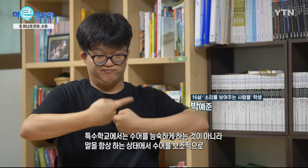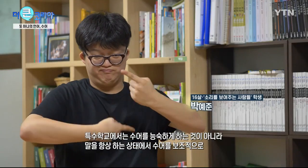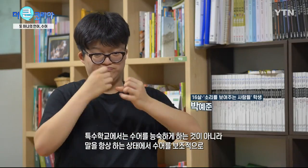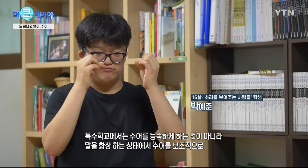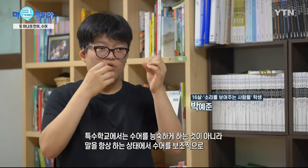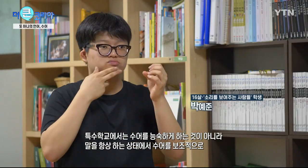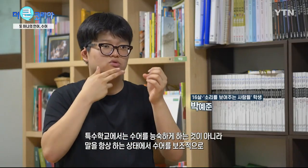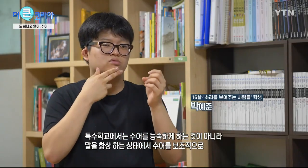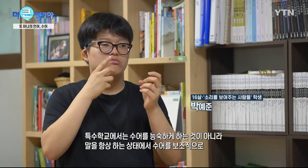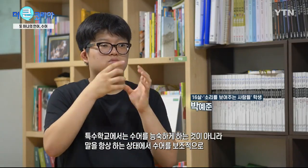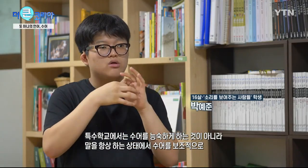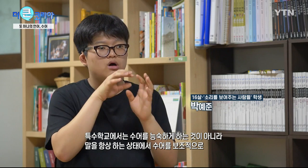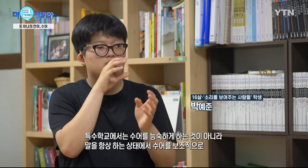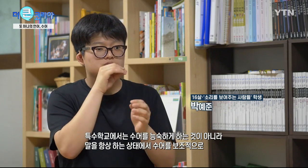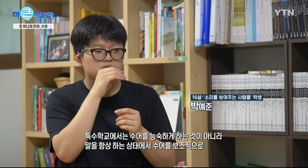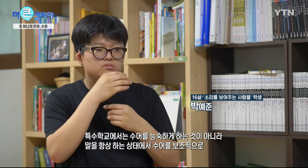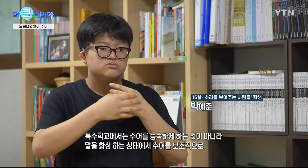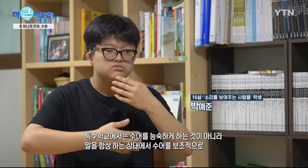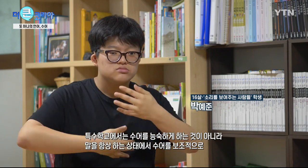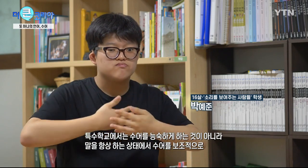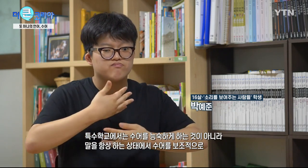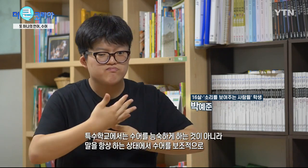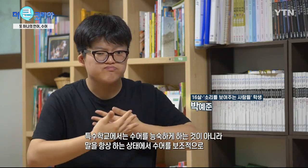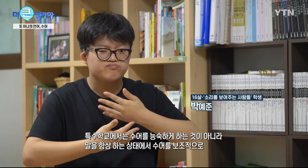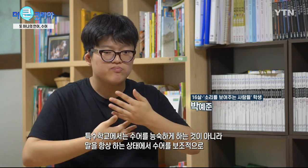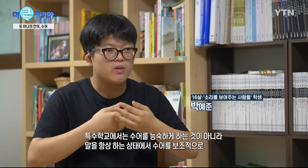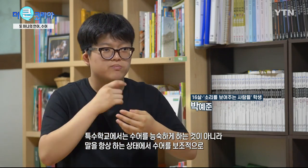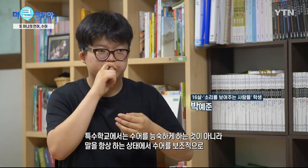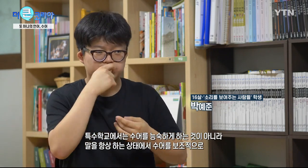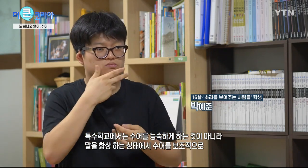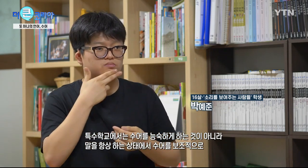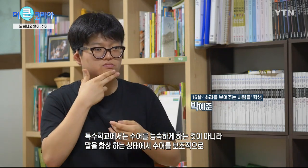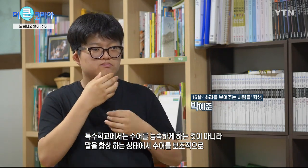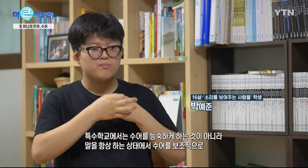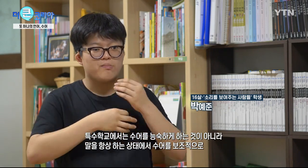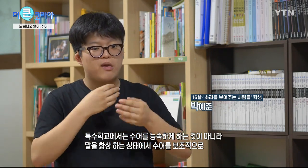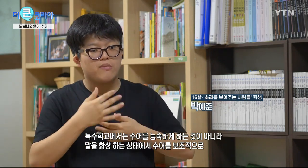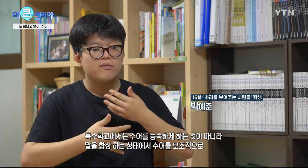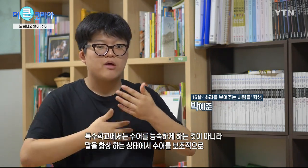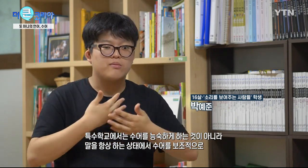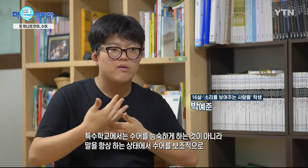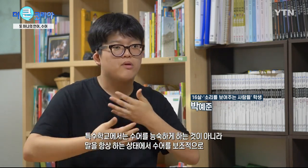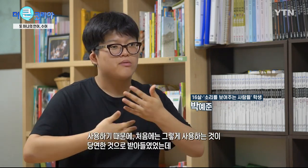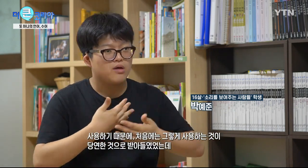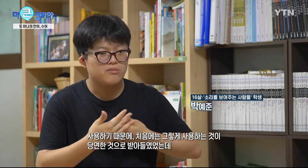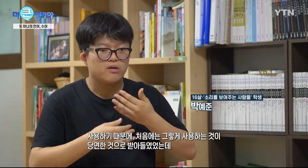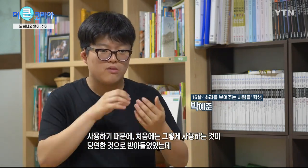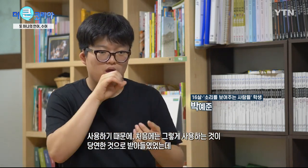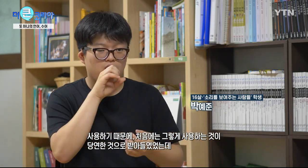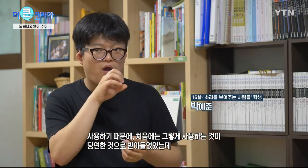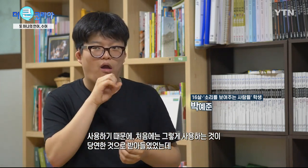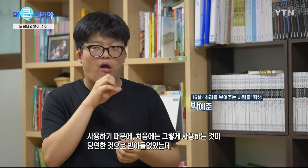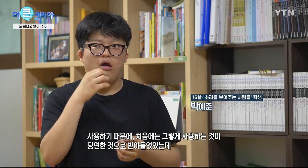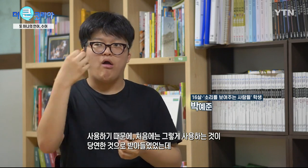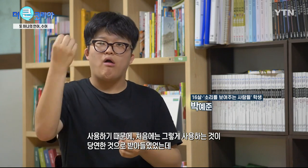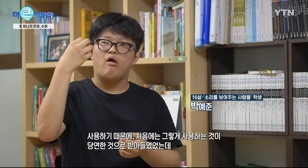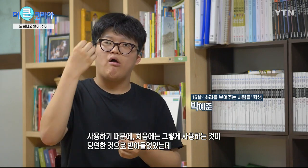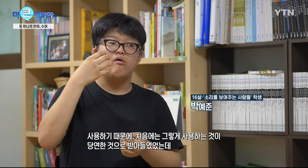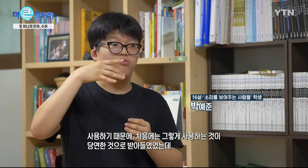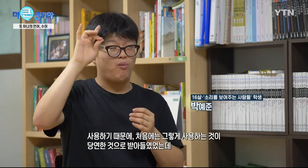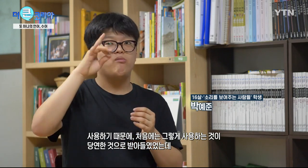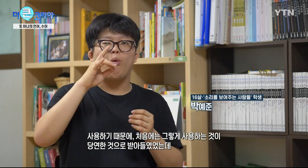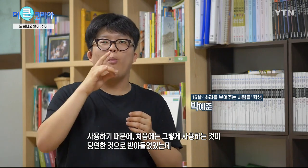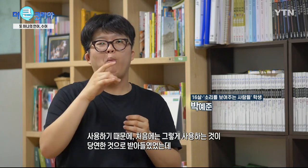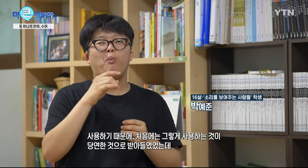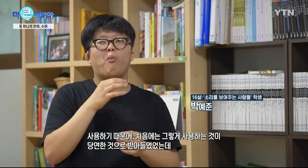특수학교에서는 수어를 능숙하게 하는 것이 아니라 말을 항상 하는 상태에서 수어를 보조적으로 사용하기 때문에